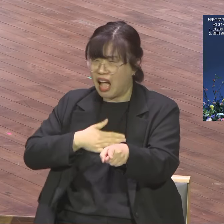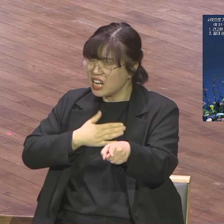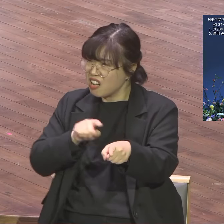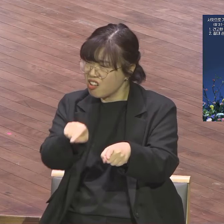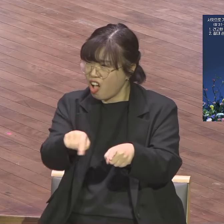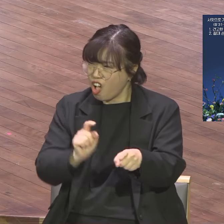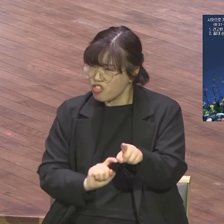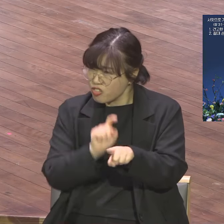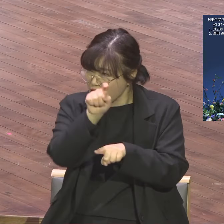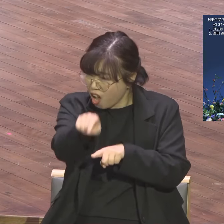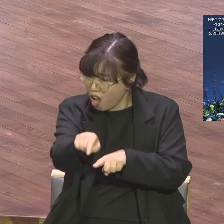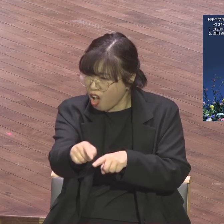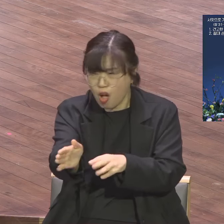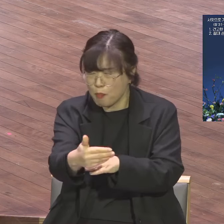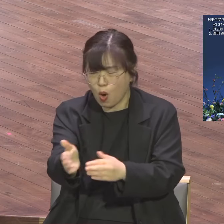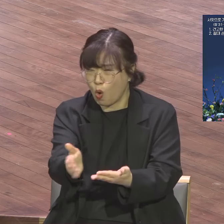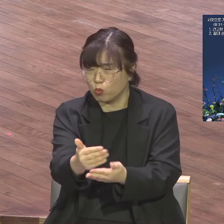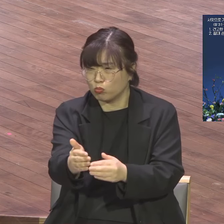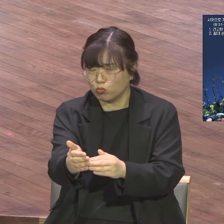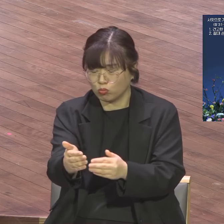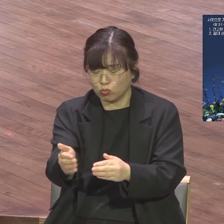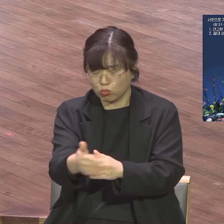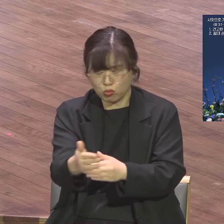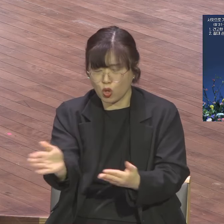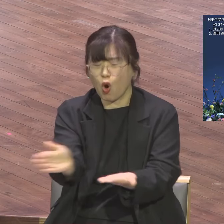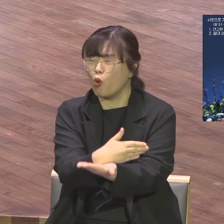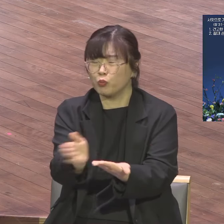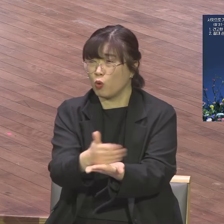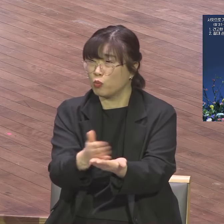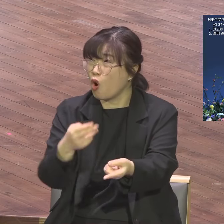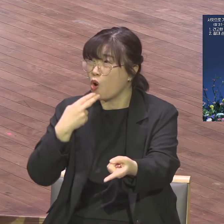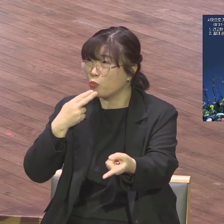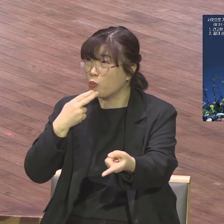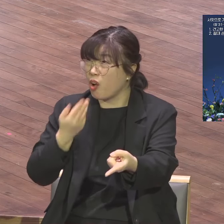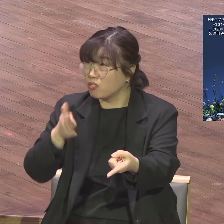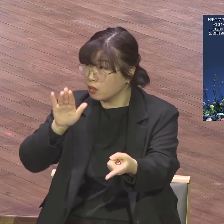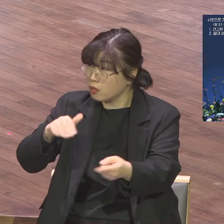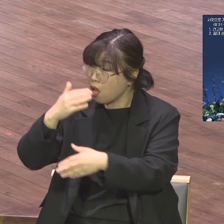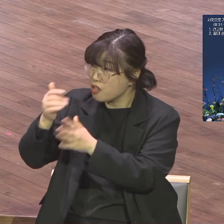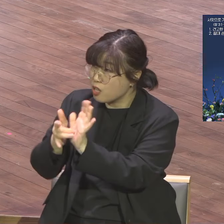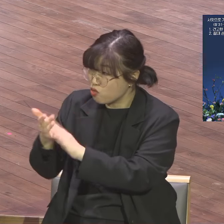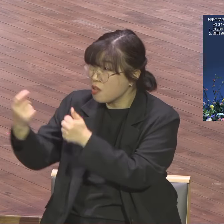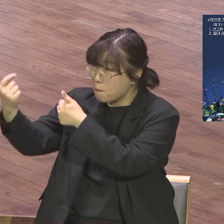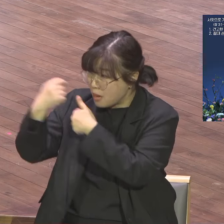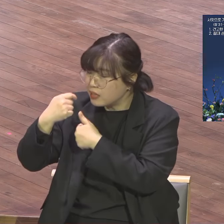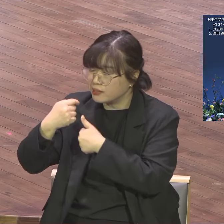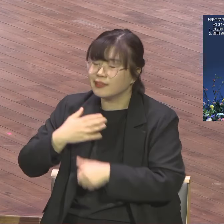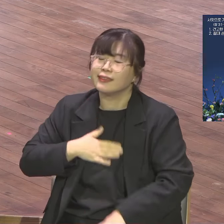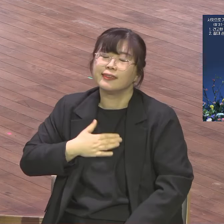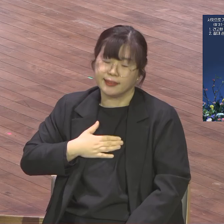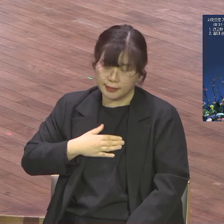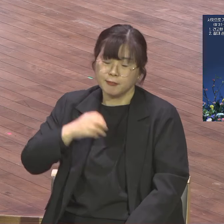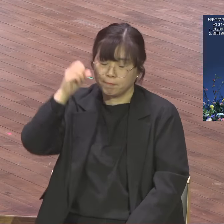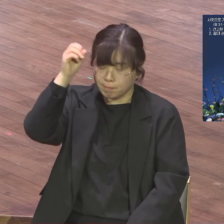고기를 못 잡고 없지만은 말씀하시니까 그물을 내리겠습니다.